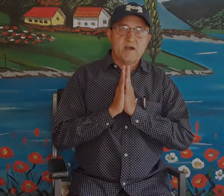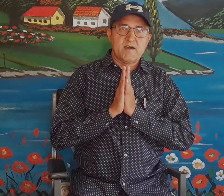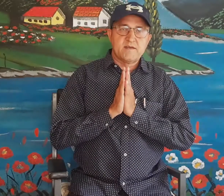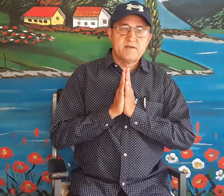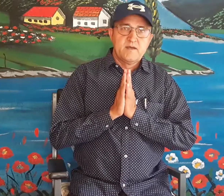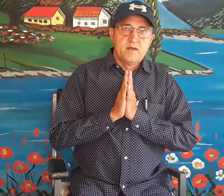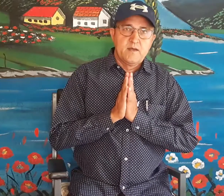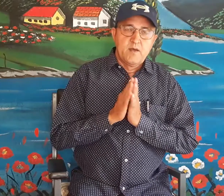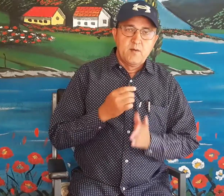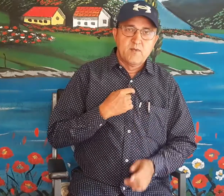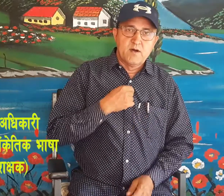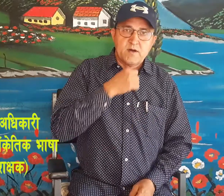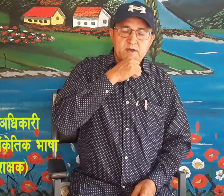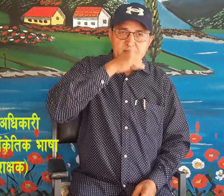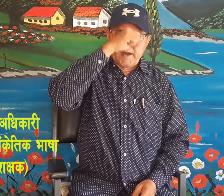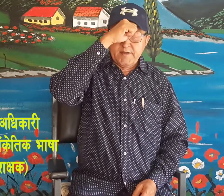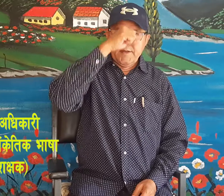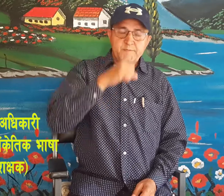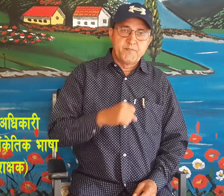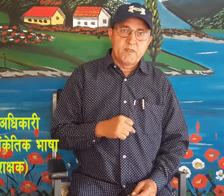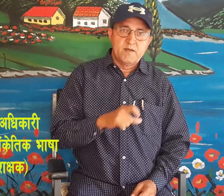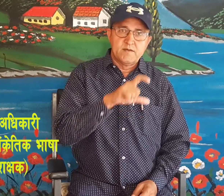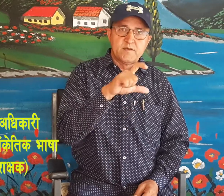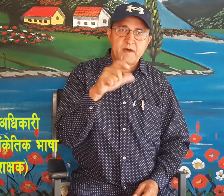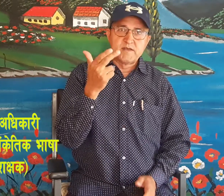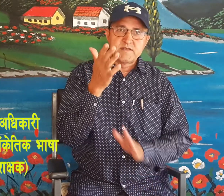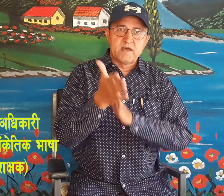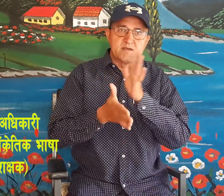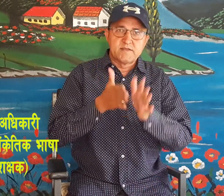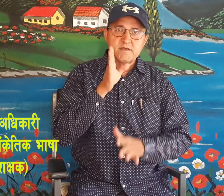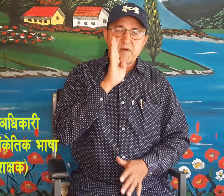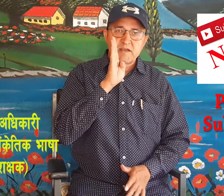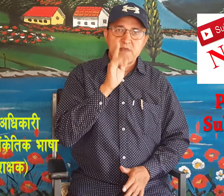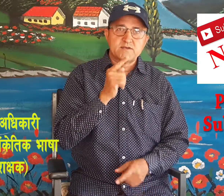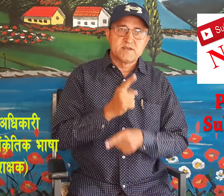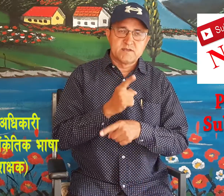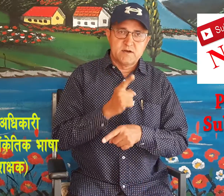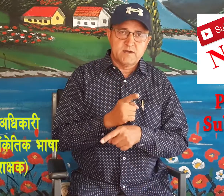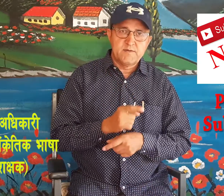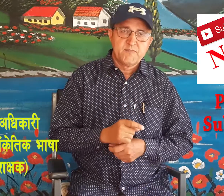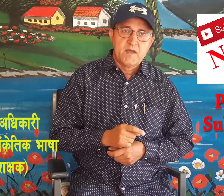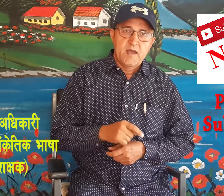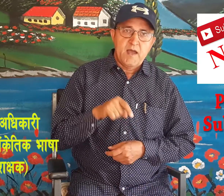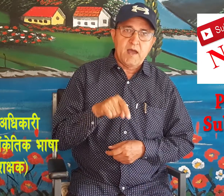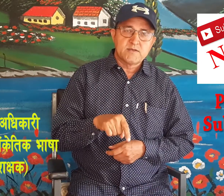नमस्कार, म हरि अधिकारी, नेपाली सांकेतिक भाषाको शिक्षक।